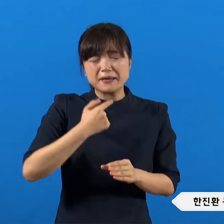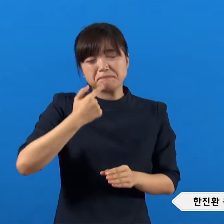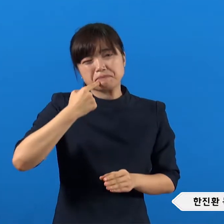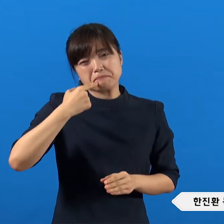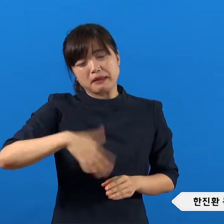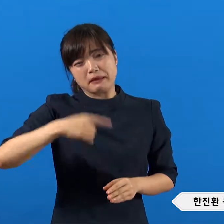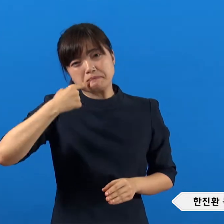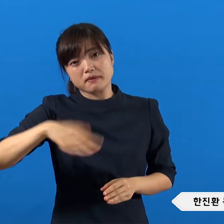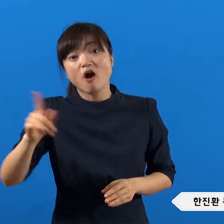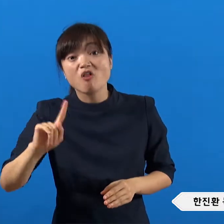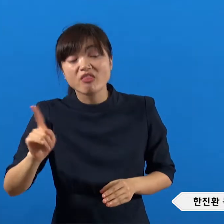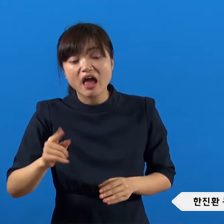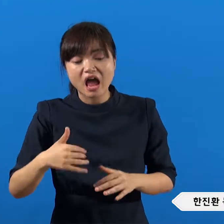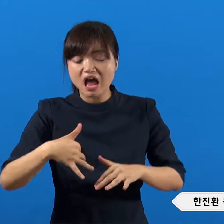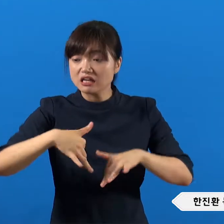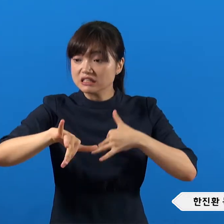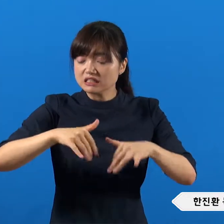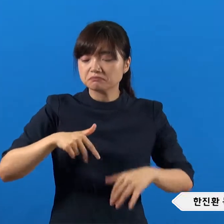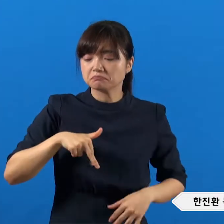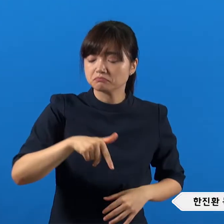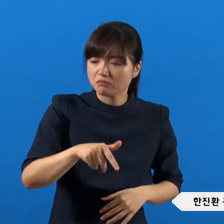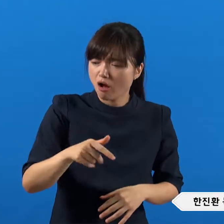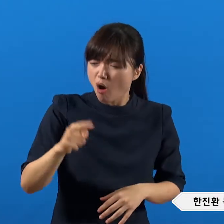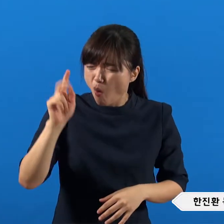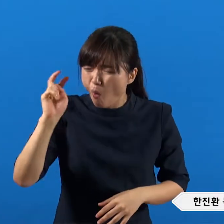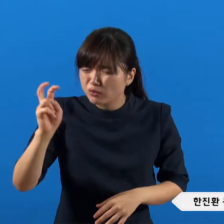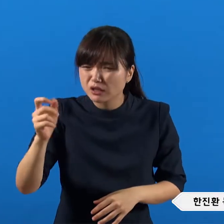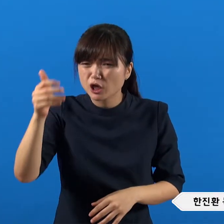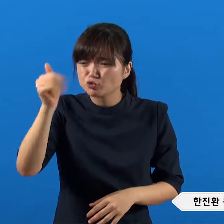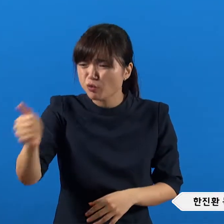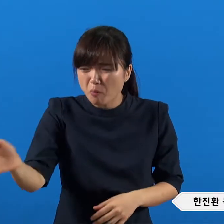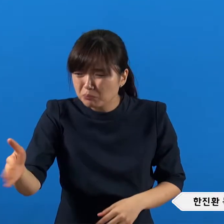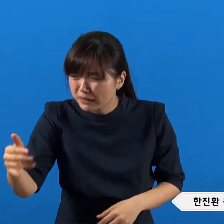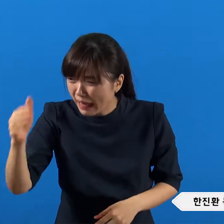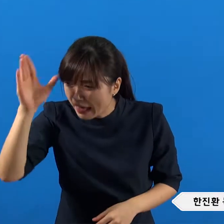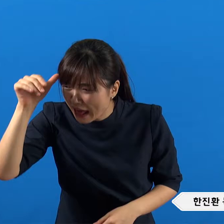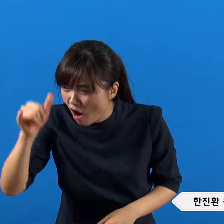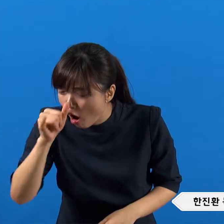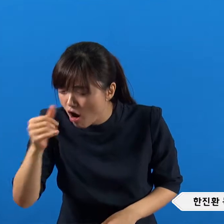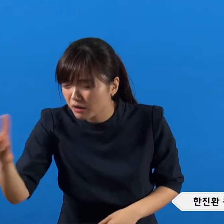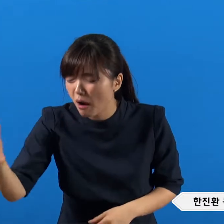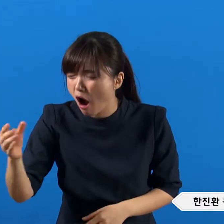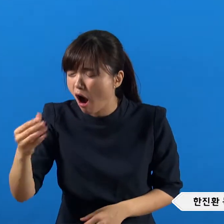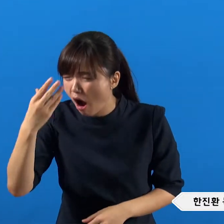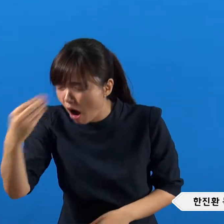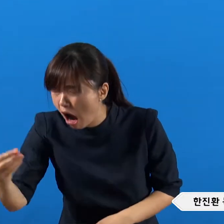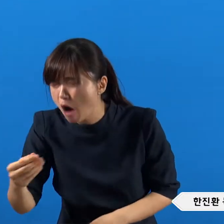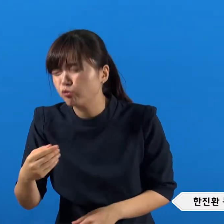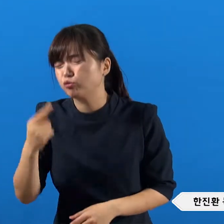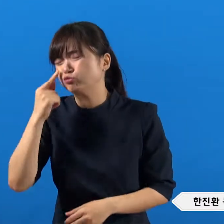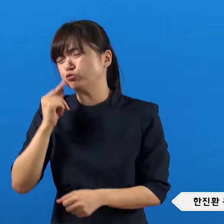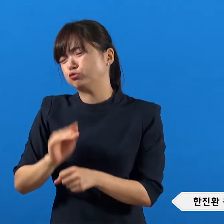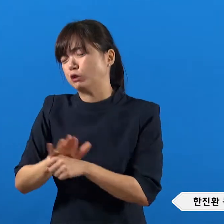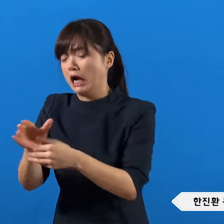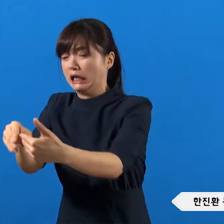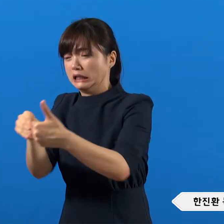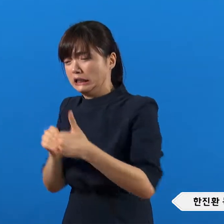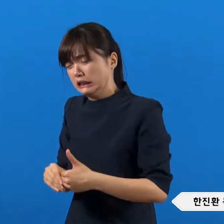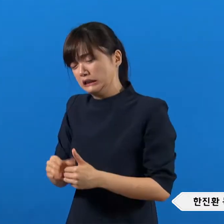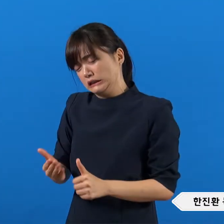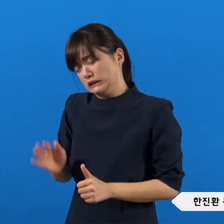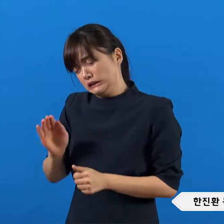차는지, 늘 길 가다가 무슨 주인 이런 그런 강아지 보면 데려다가 그냥 먹이고